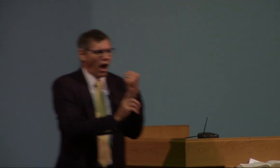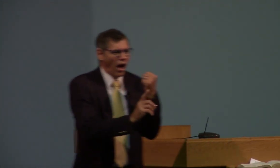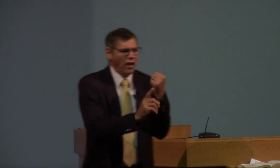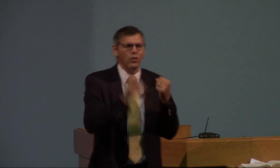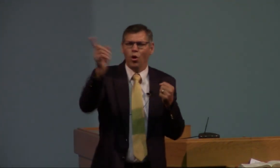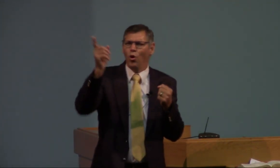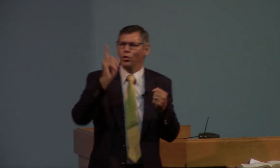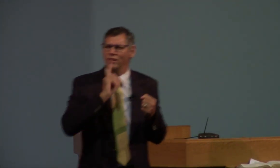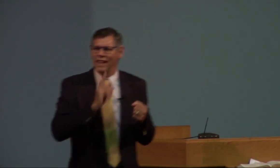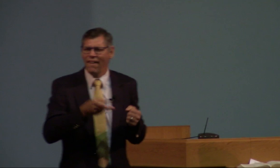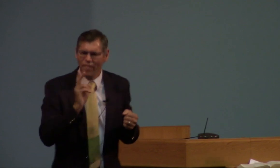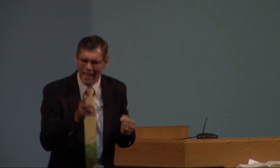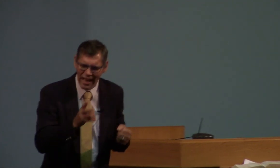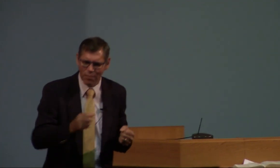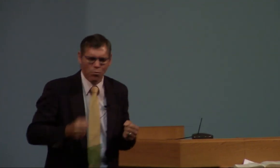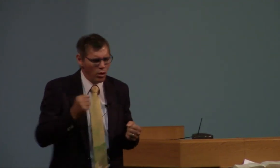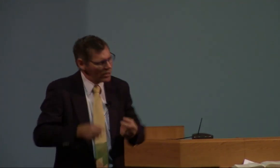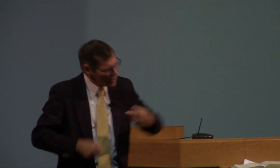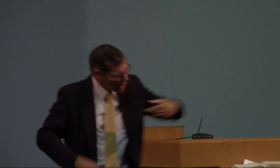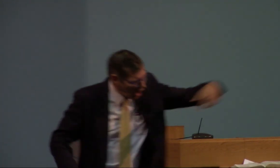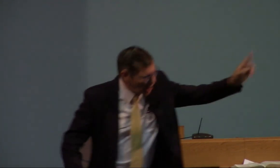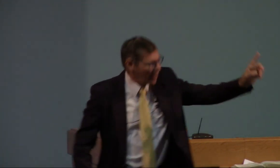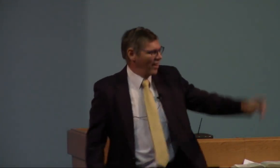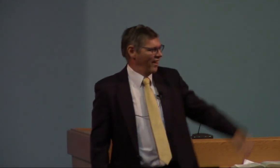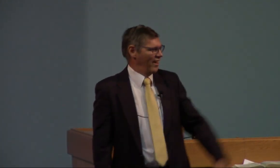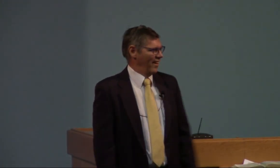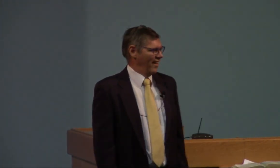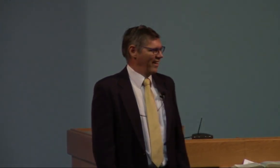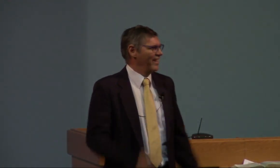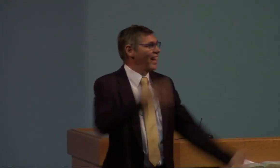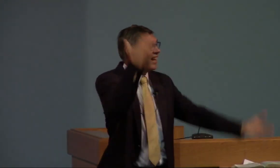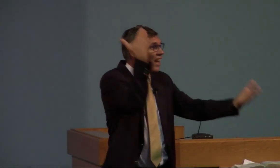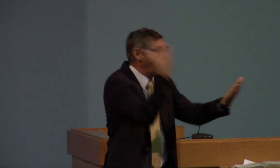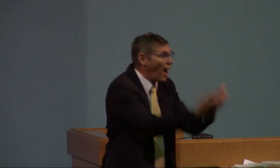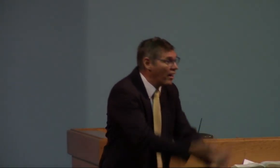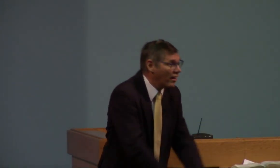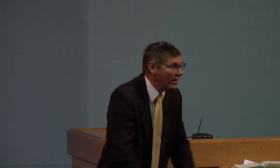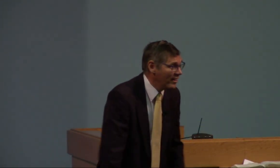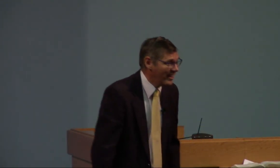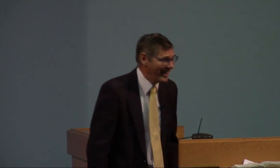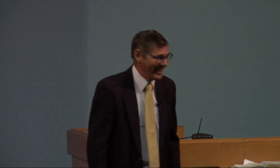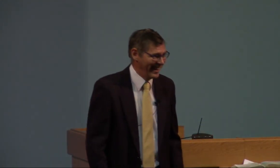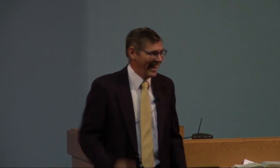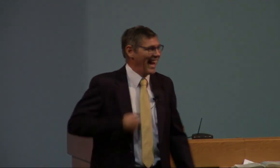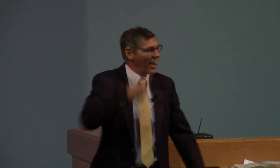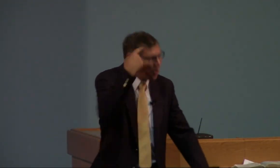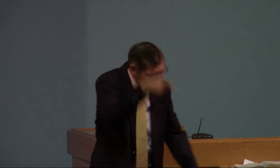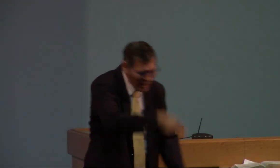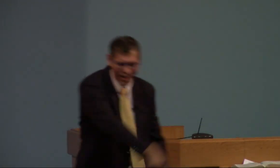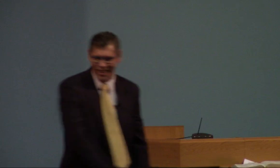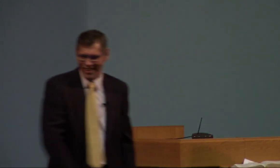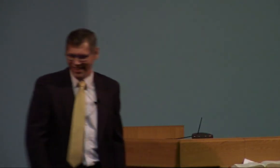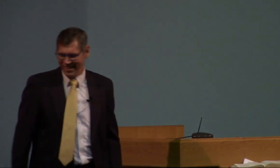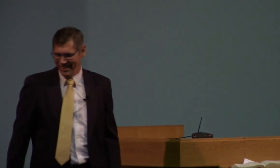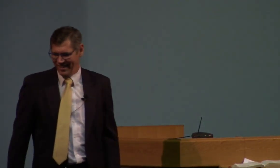So God sê weer, Moses gaan, jy kan, ek glo jy